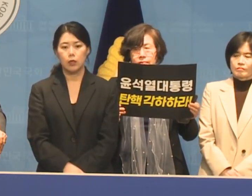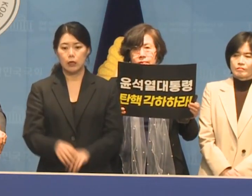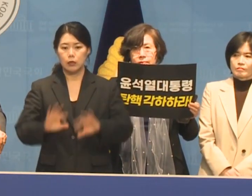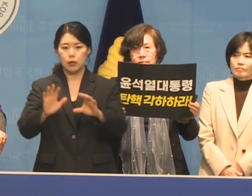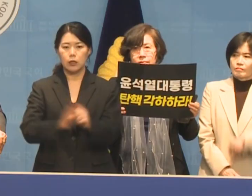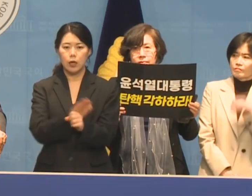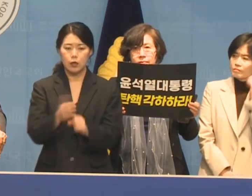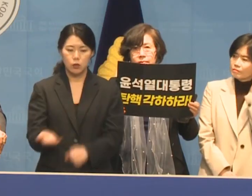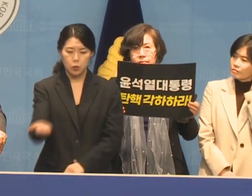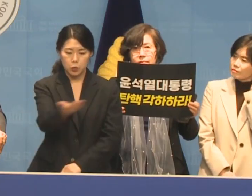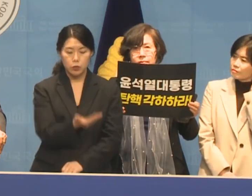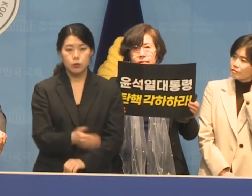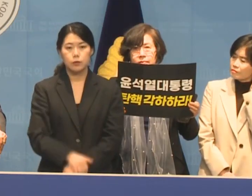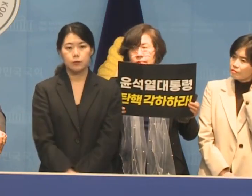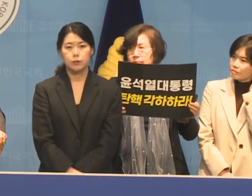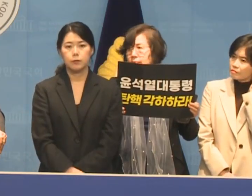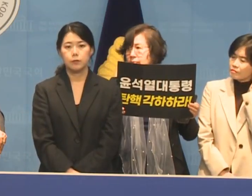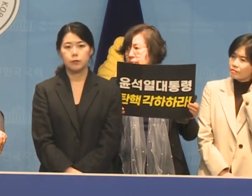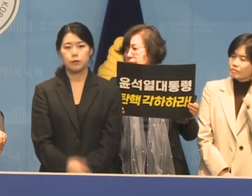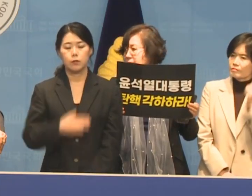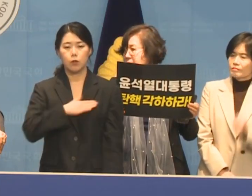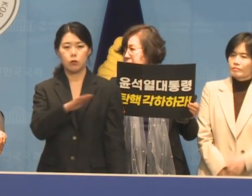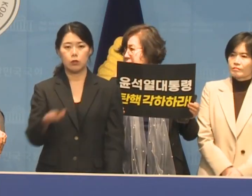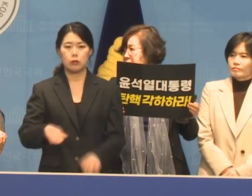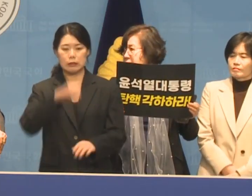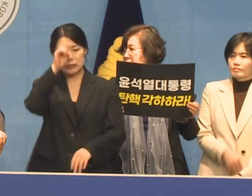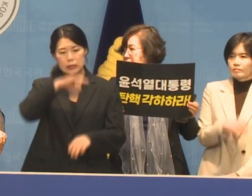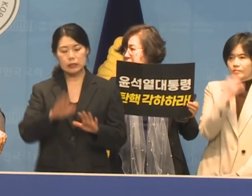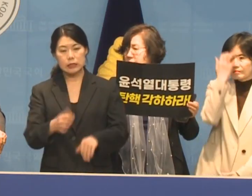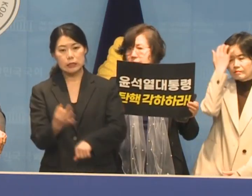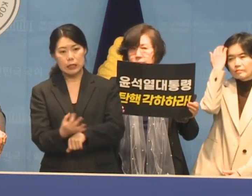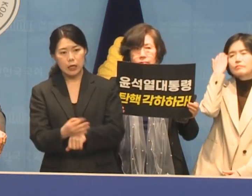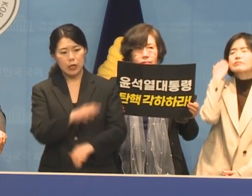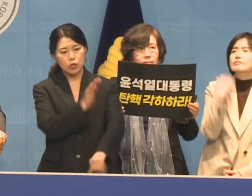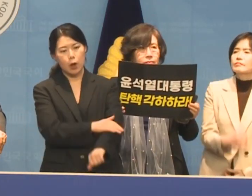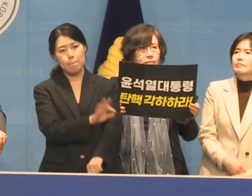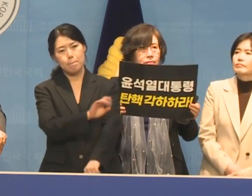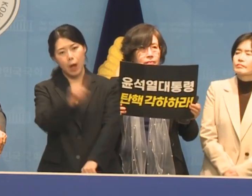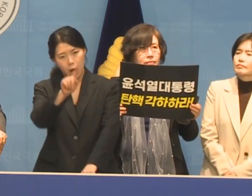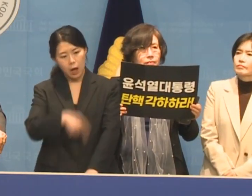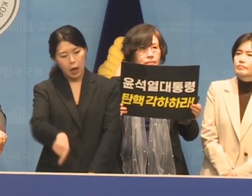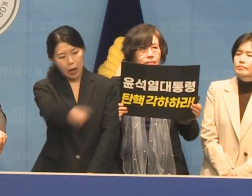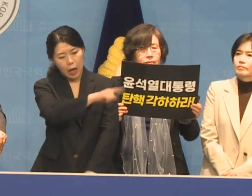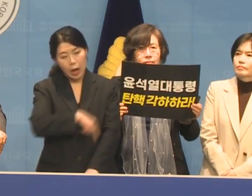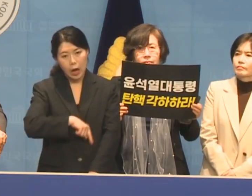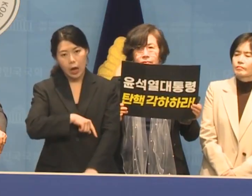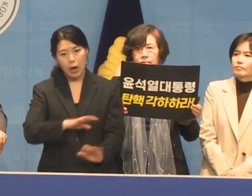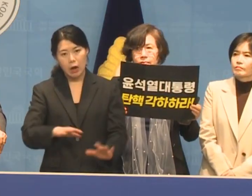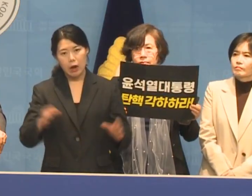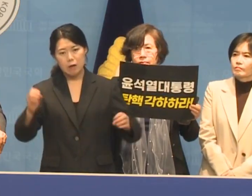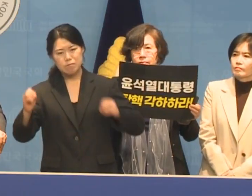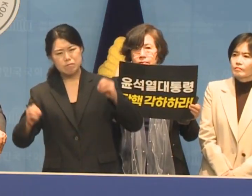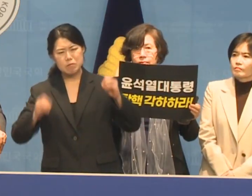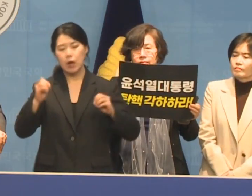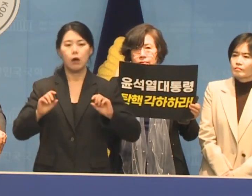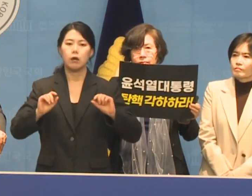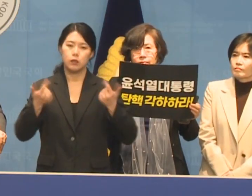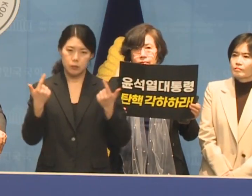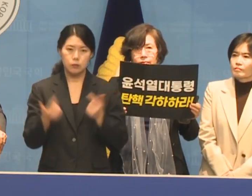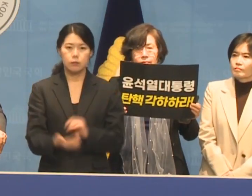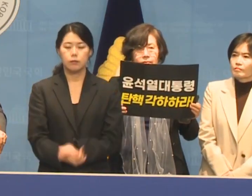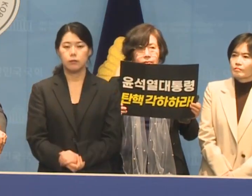사랑하는 대한민국 국민 여러분, 우리는 단순히 지금 좌파라는 종족들과의 자리다툼을 하고 있는 것이